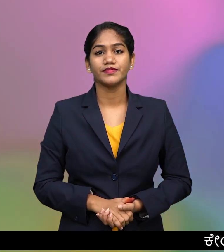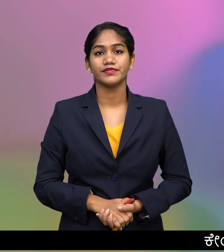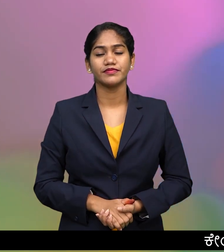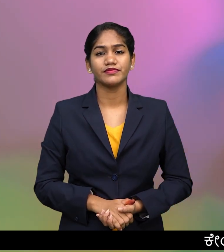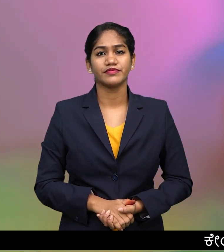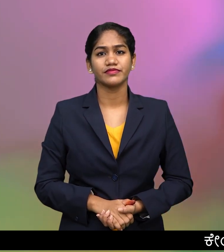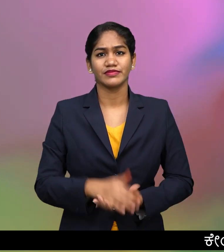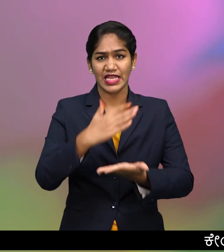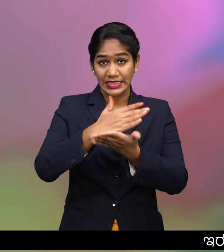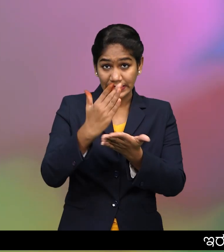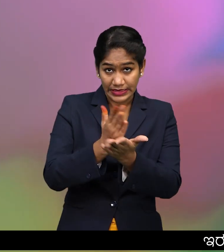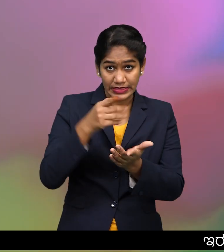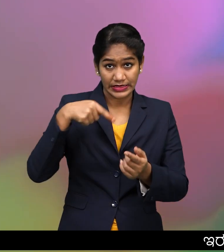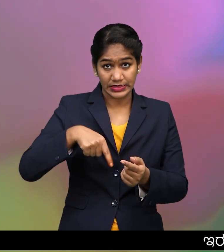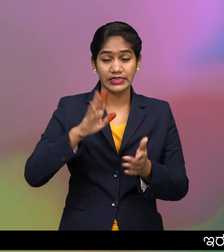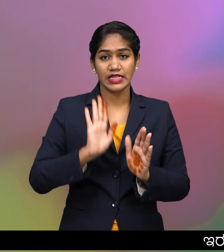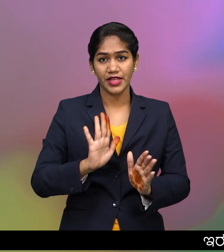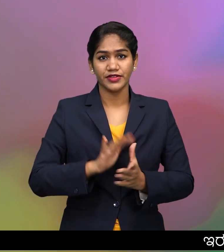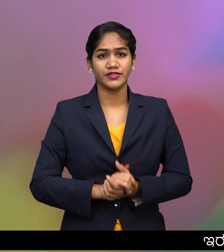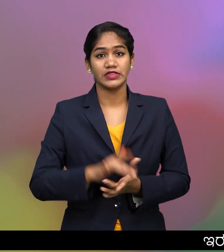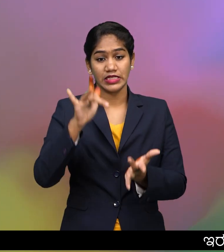ಕೇಂದ್ರ ಅಕ್ಷದಲ್ಲಿ ಇರುವ ಭಾಗಗಳು